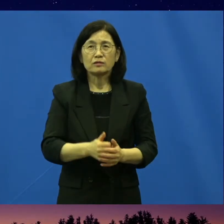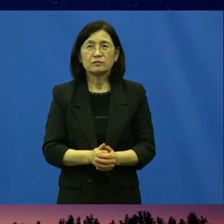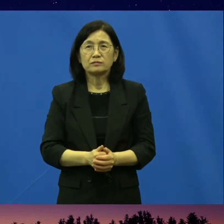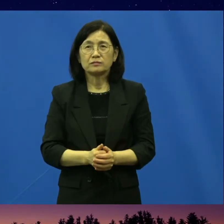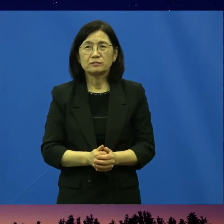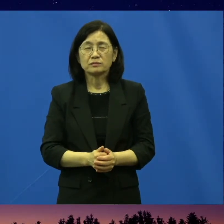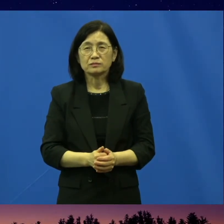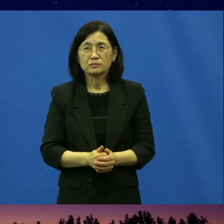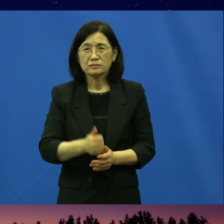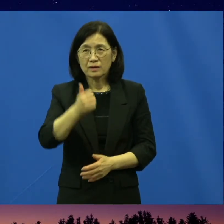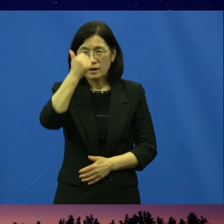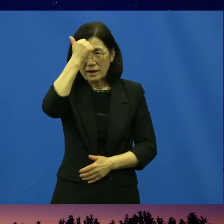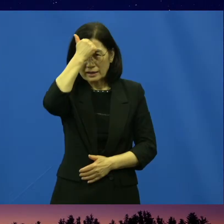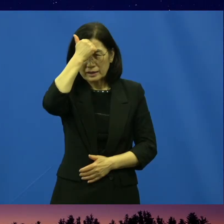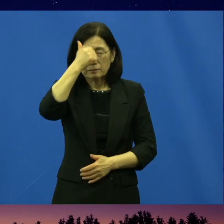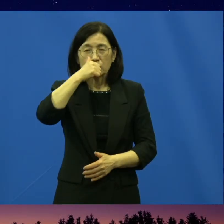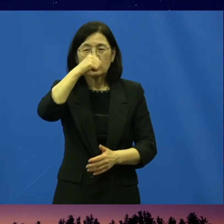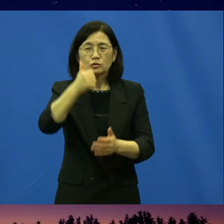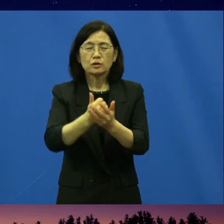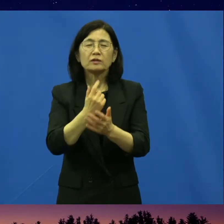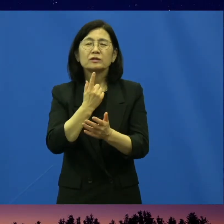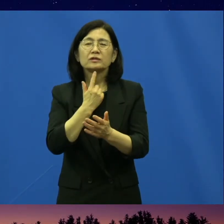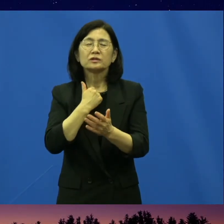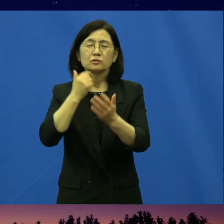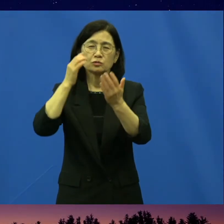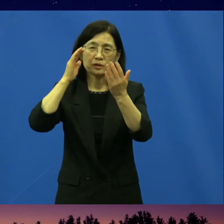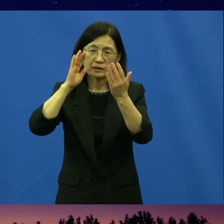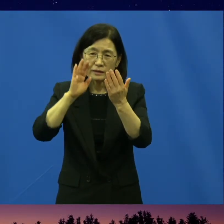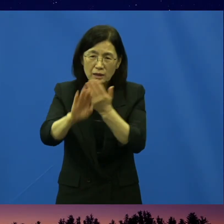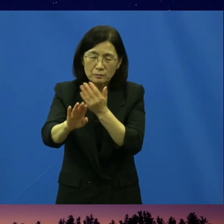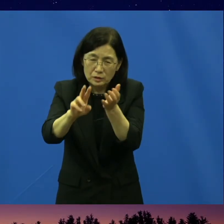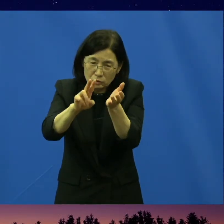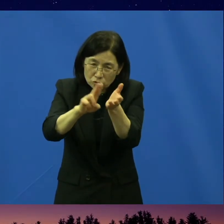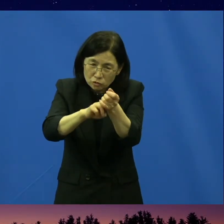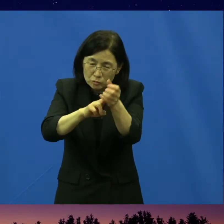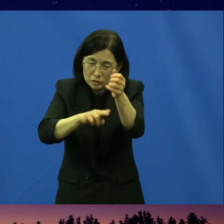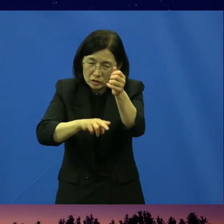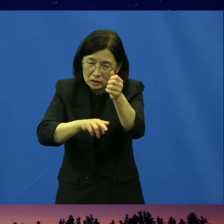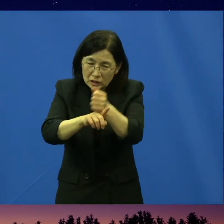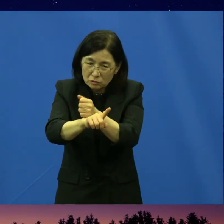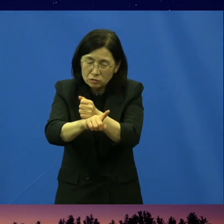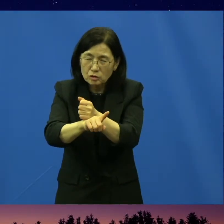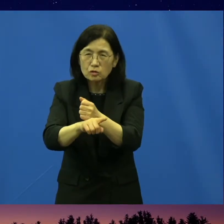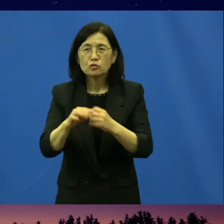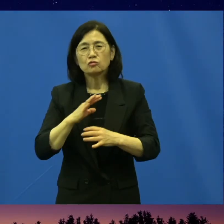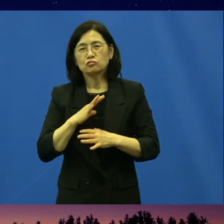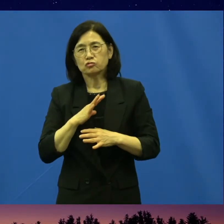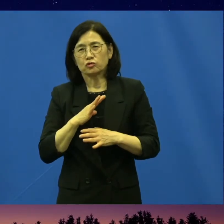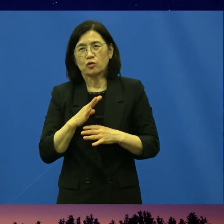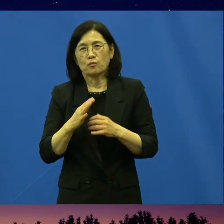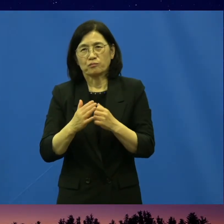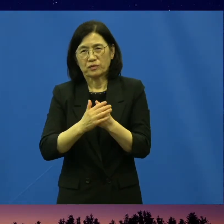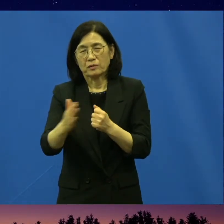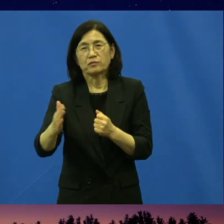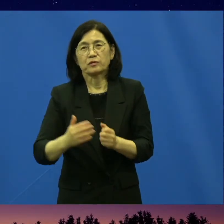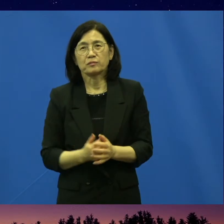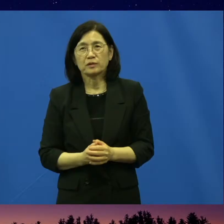자신의 몸을 숨기는 겁니다. 그 숨긴 이유는 두려움 때문에. 그러니까 여러분 우리가 숨기는 역사는